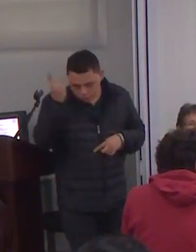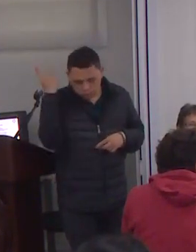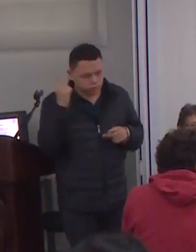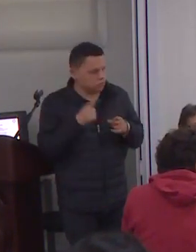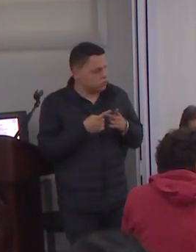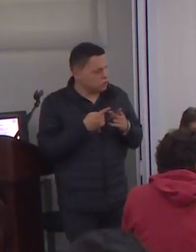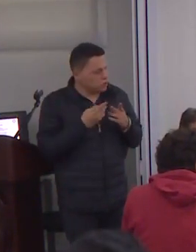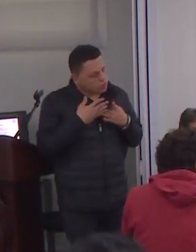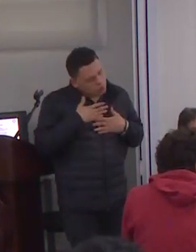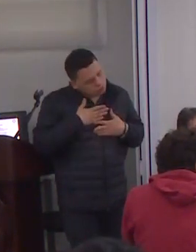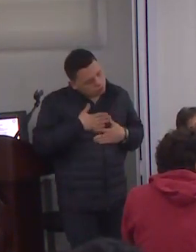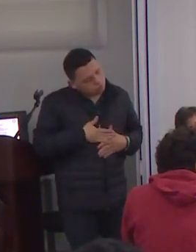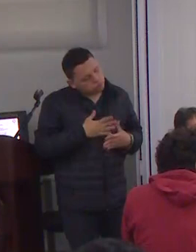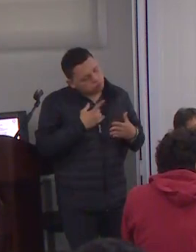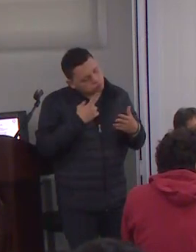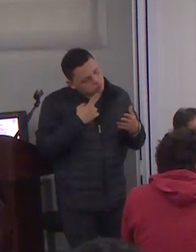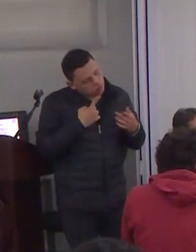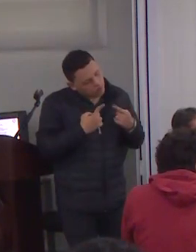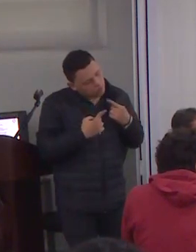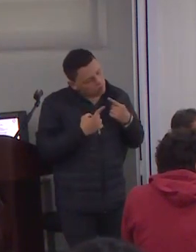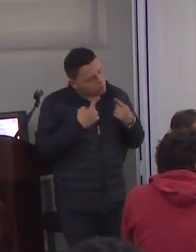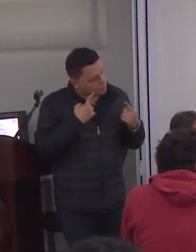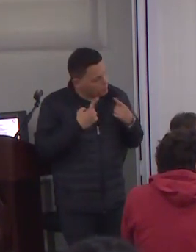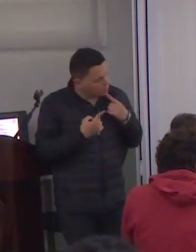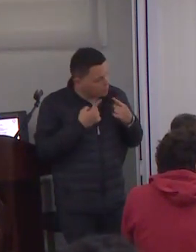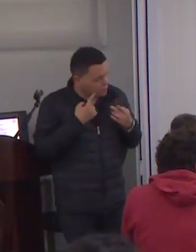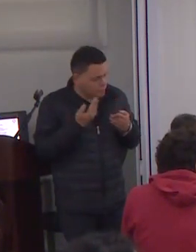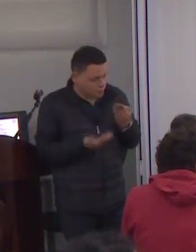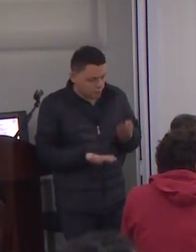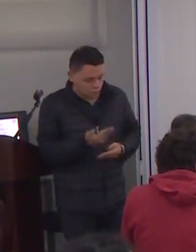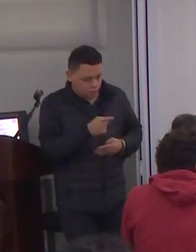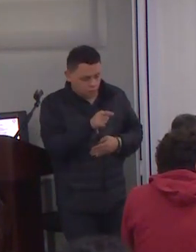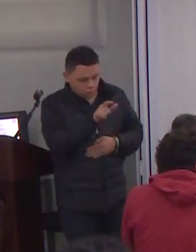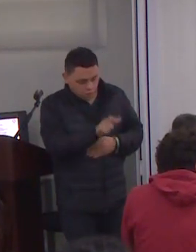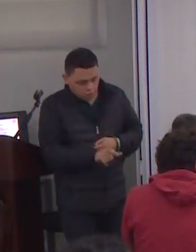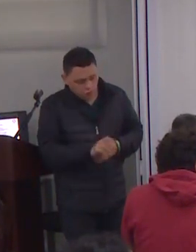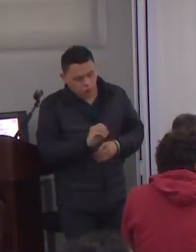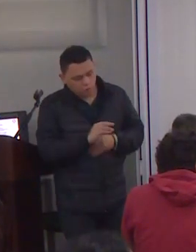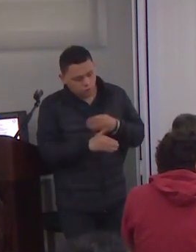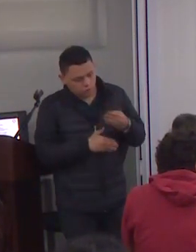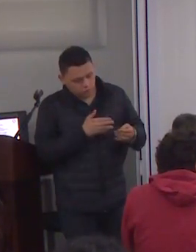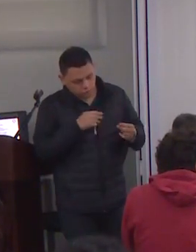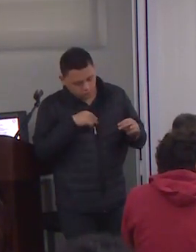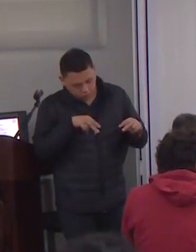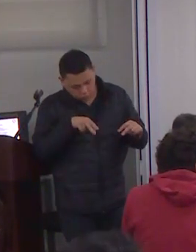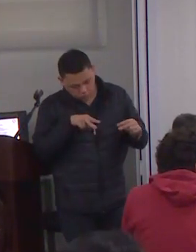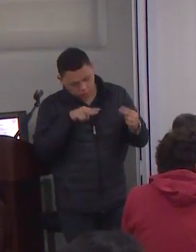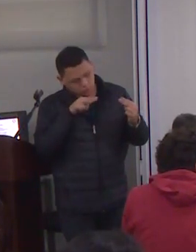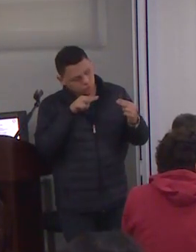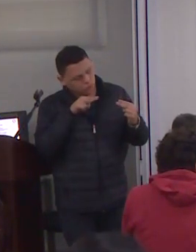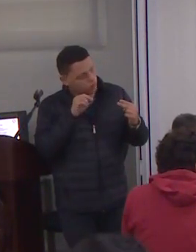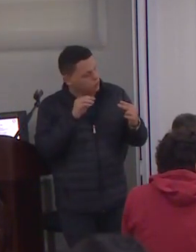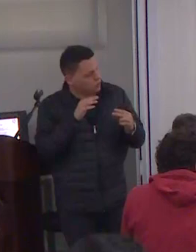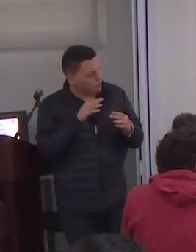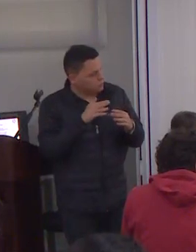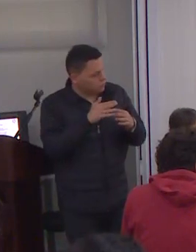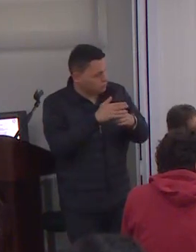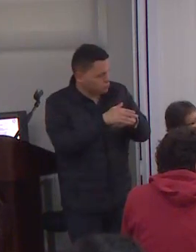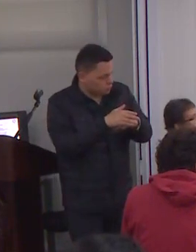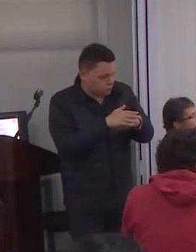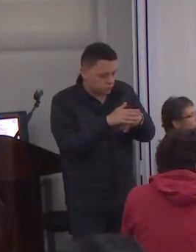que hablarle pausadamente y dependiendo del proceso y de la persona tener contacto visual o contacto físico